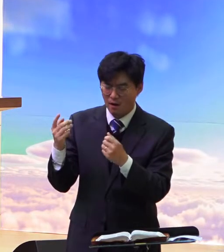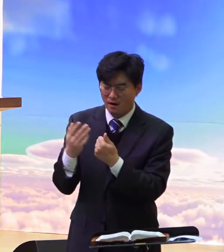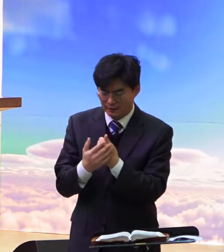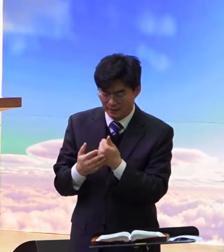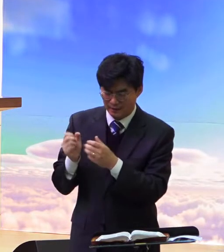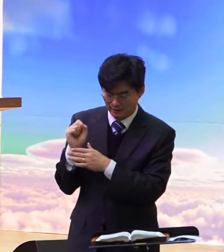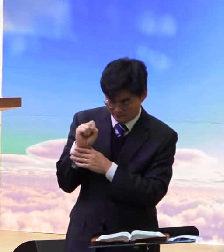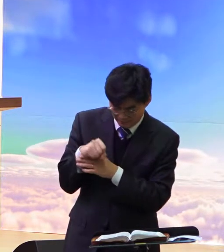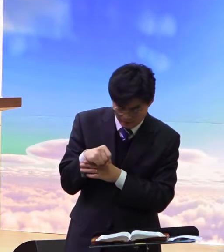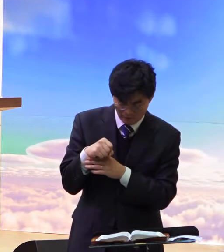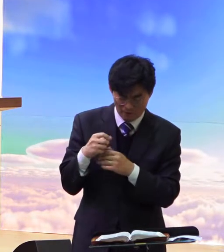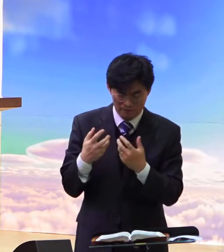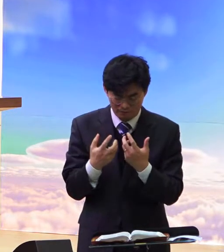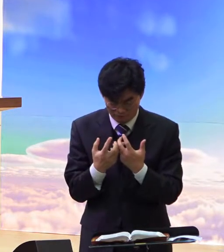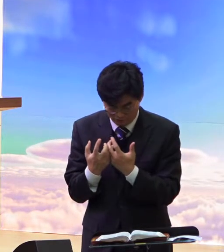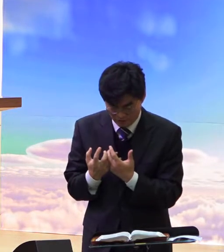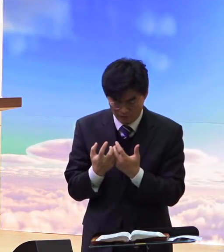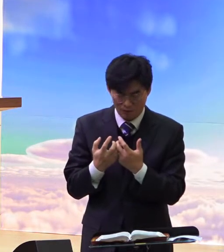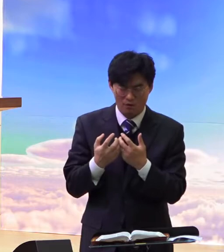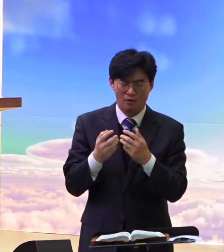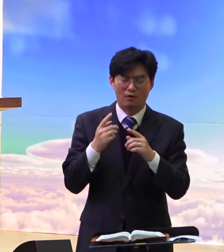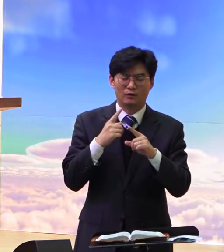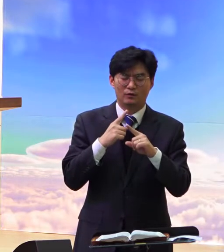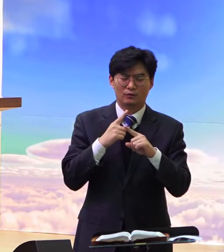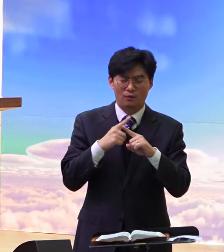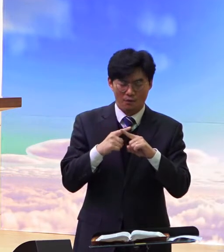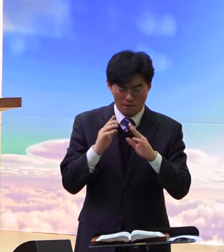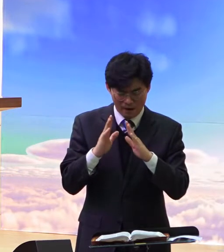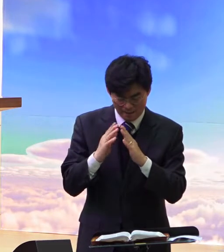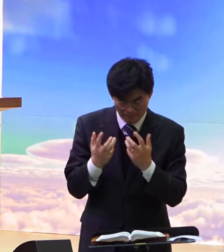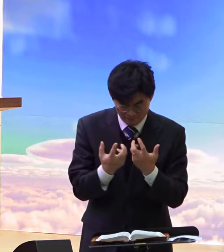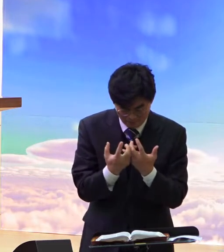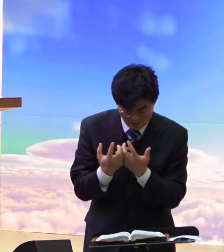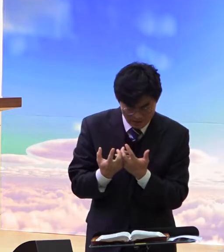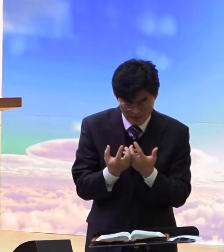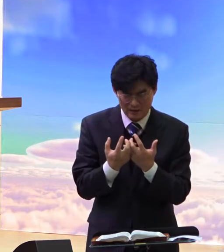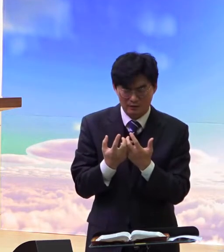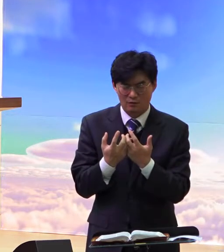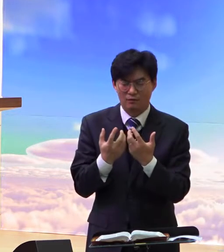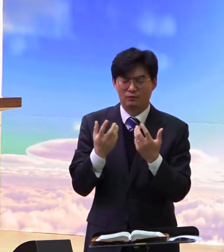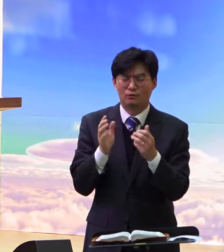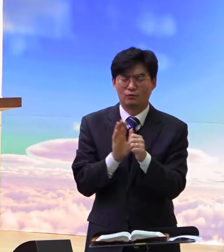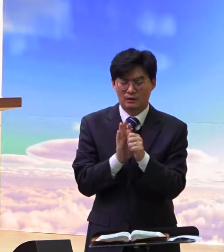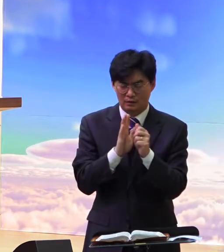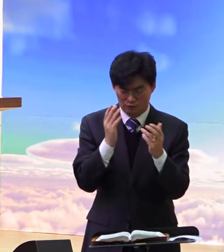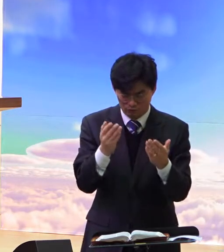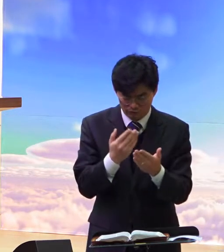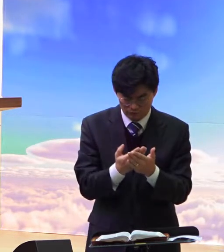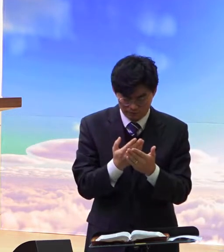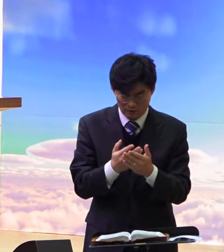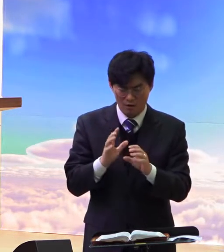차고 넘치는 은혜를 허락하여 주시옵소서. 어려운 시기에 나오지 못한 성도님들